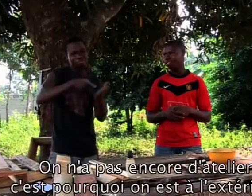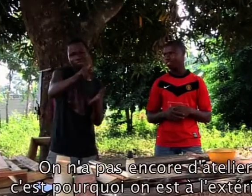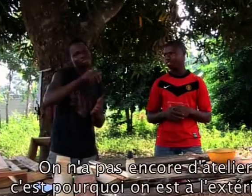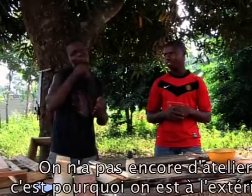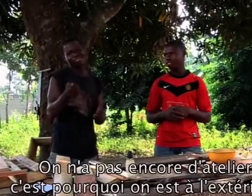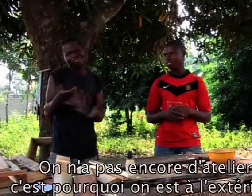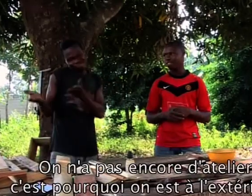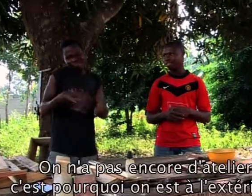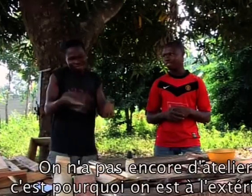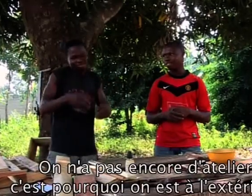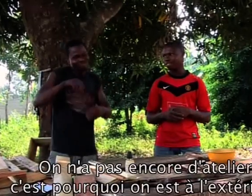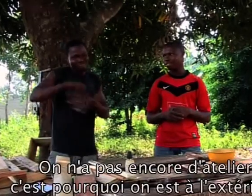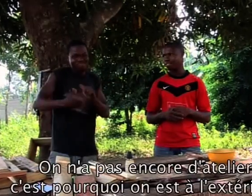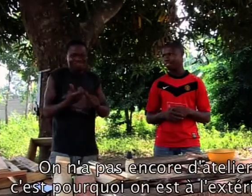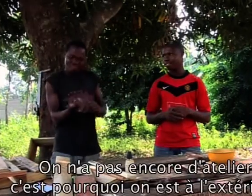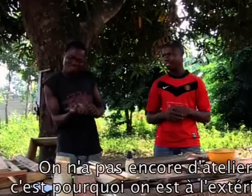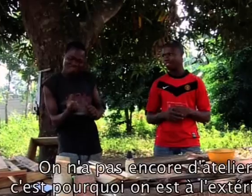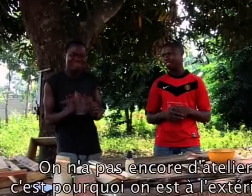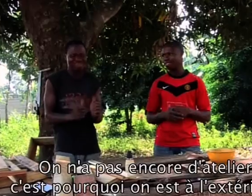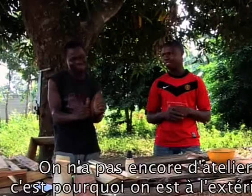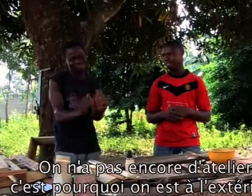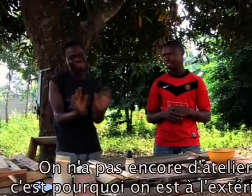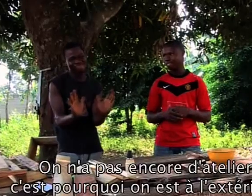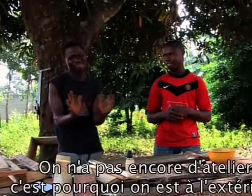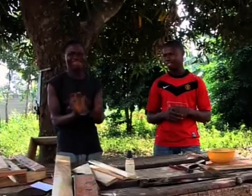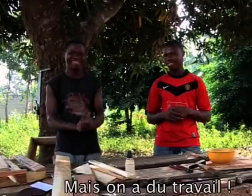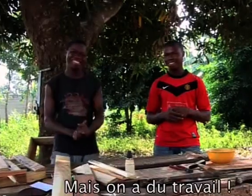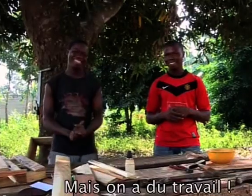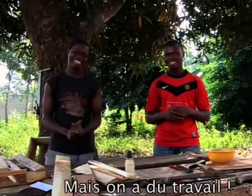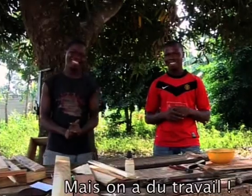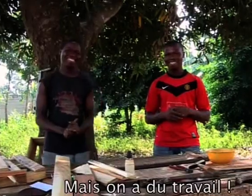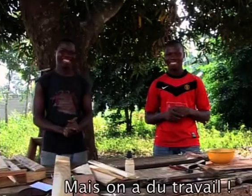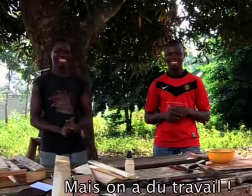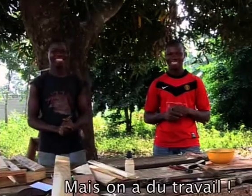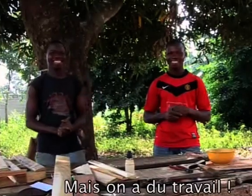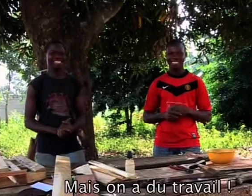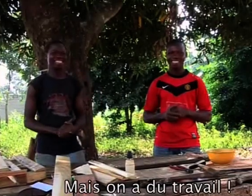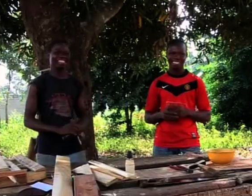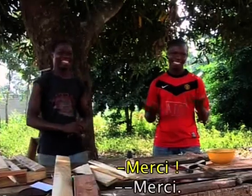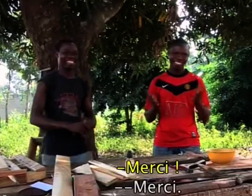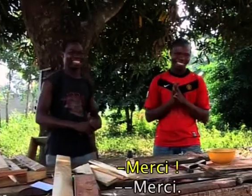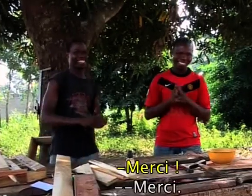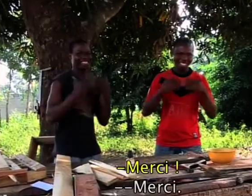encore d'atelier et c'est pourquoi on est ici et on a tenu travail pour le moment.